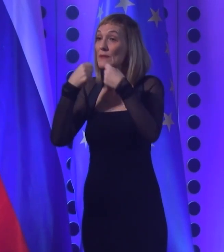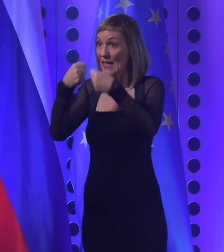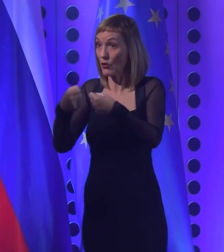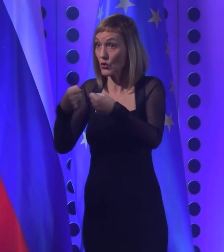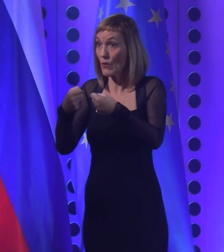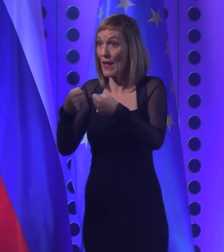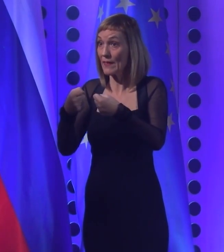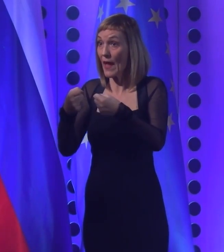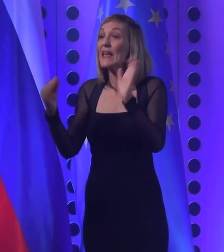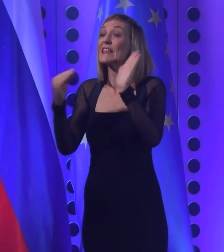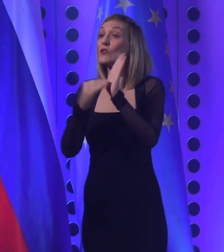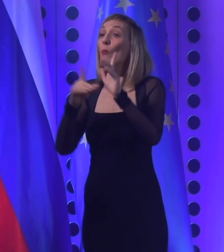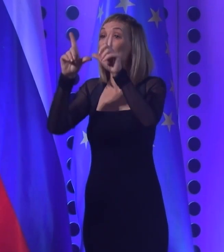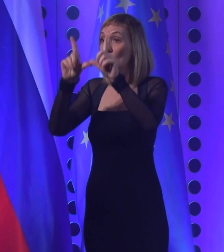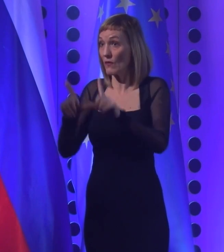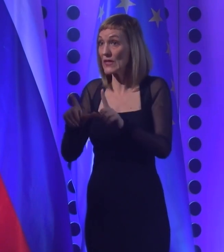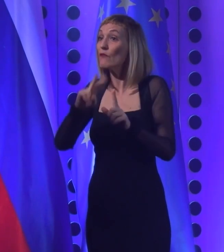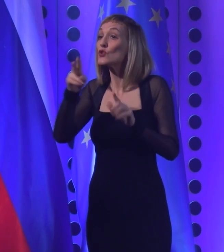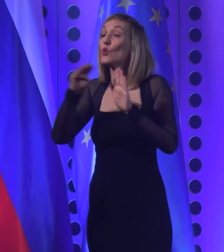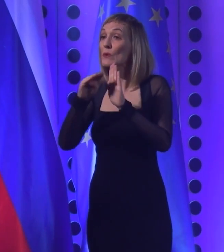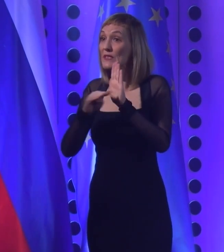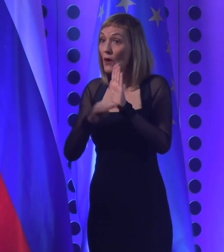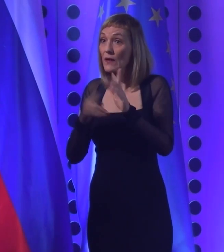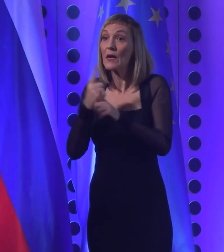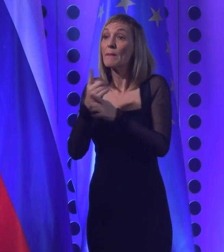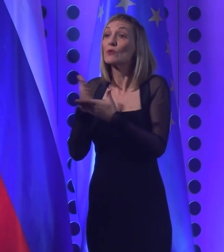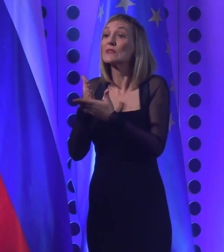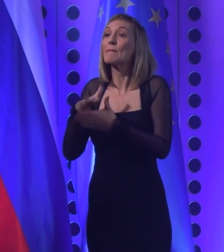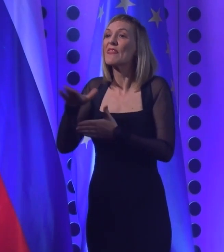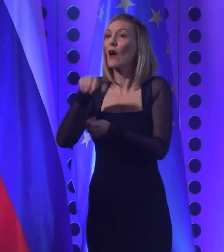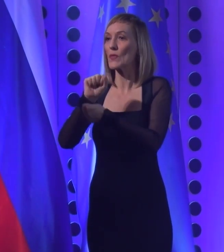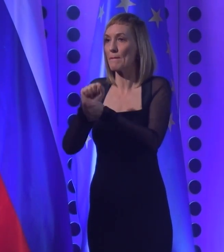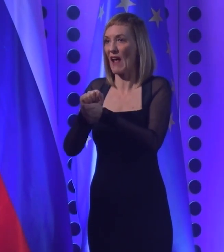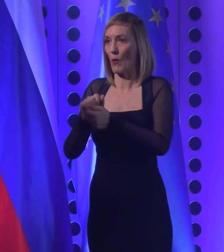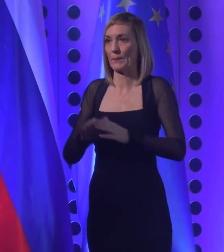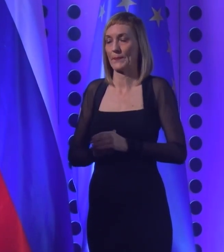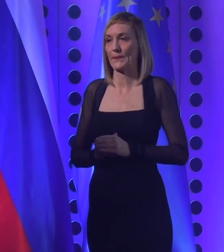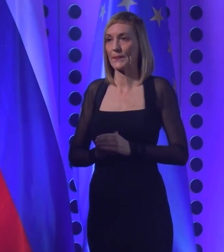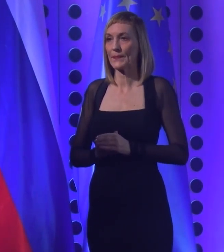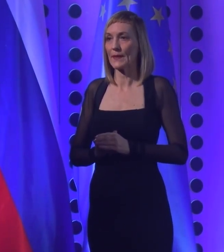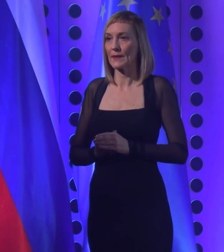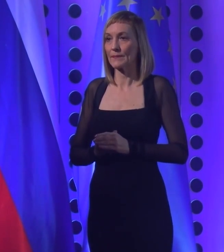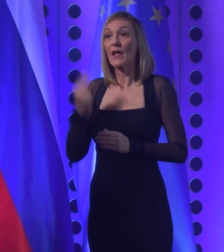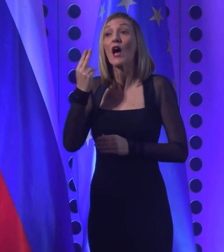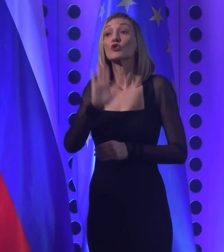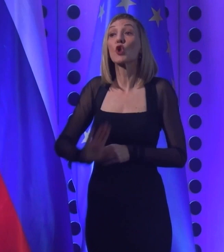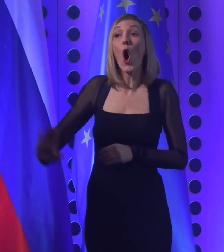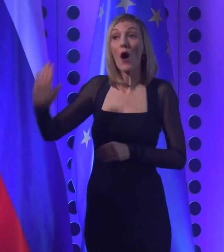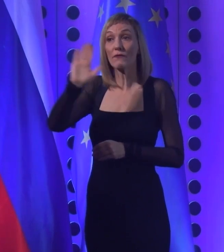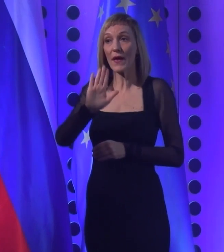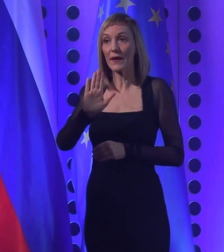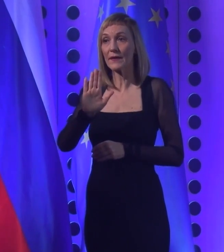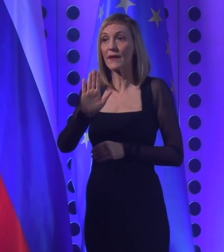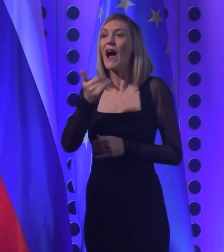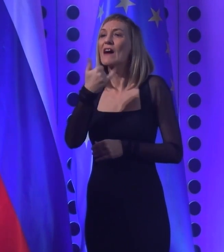z ustavo, in drugimi zakoni, pa tudi z mednarodnim pravom. V Sloveniji so